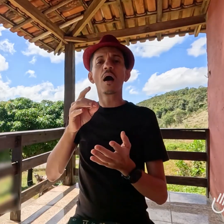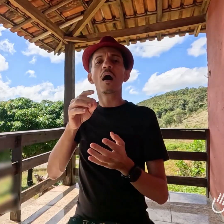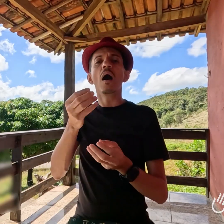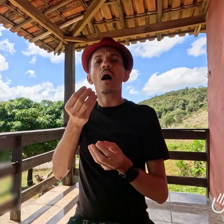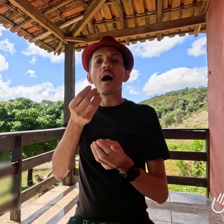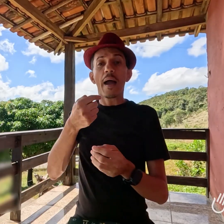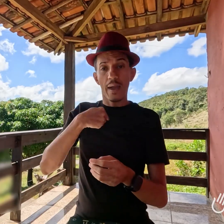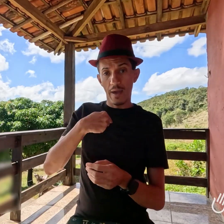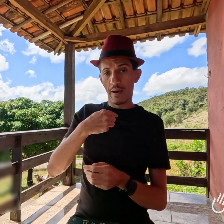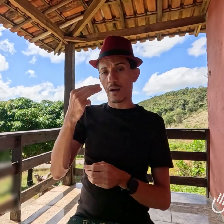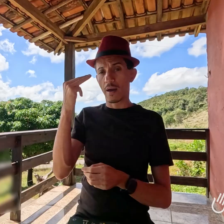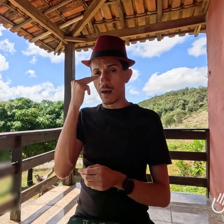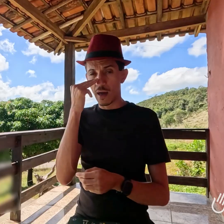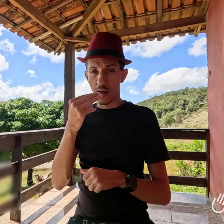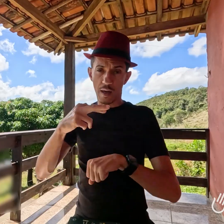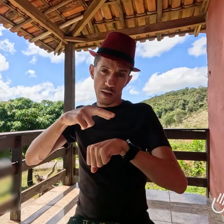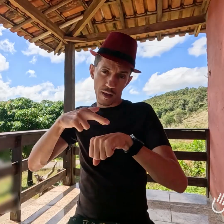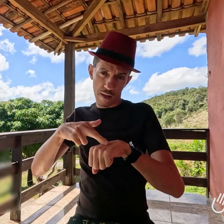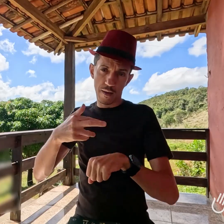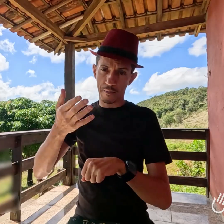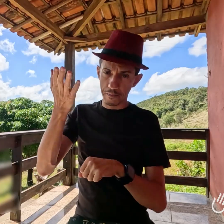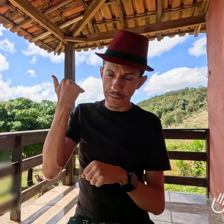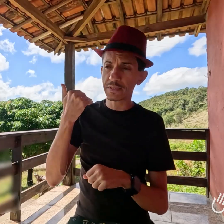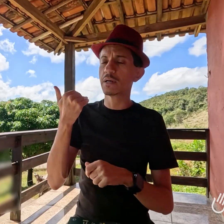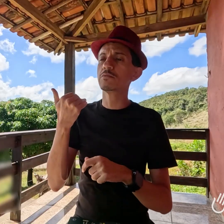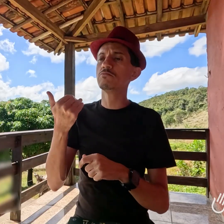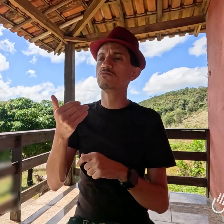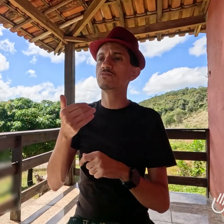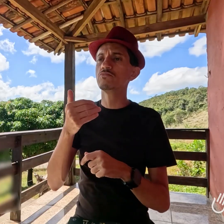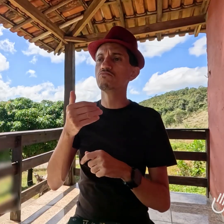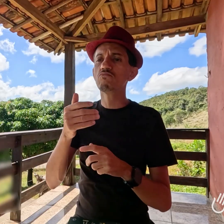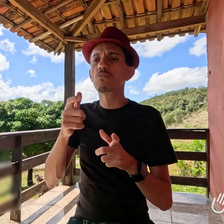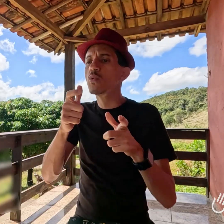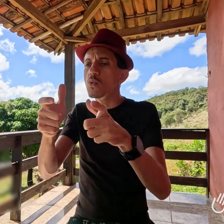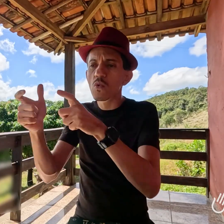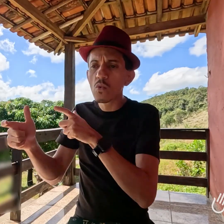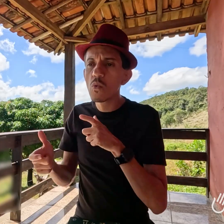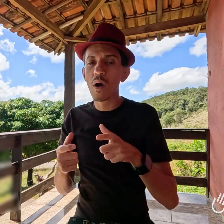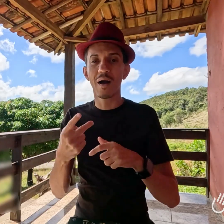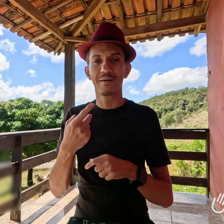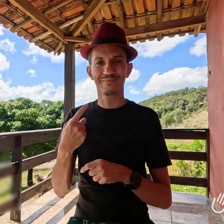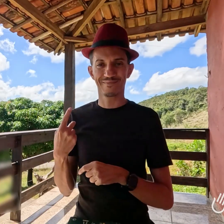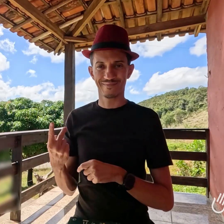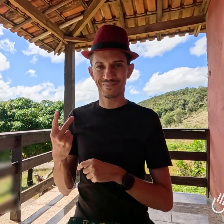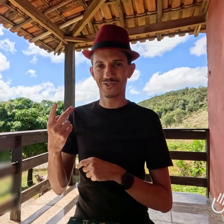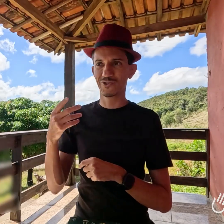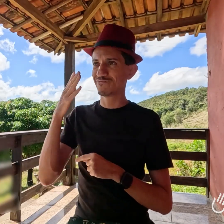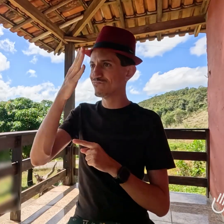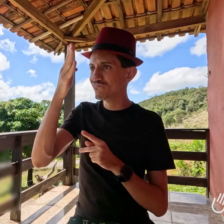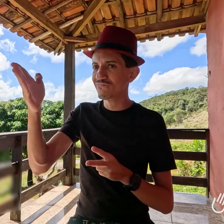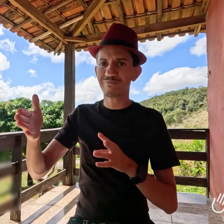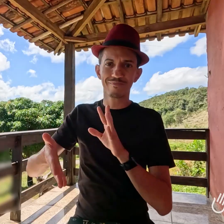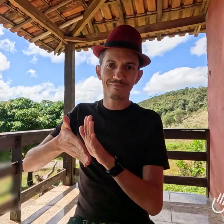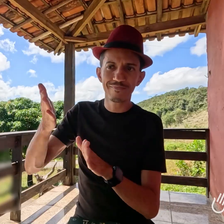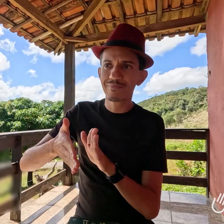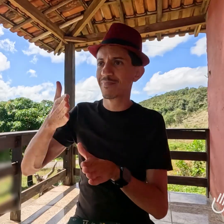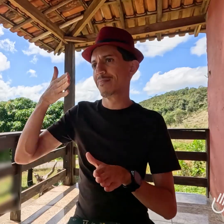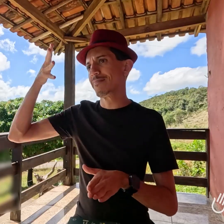bilíngue através do pensamento em Libras. E por que nós escrevemos esse livro? Ao longo dos